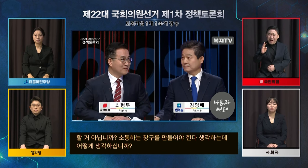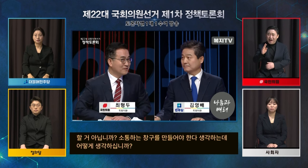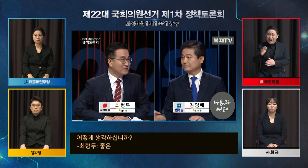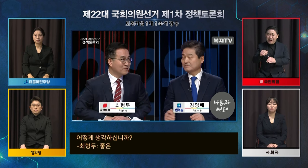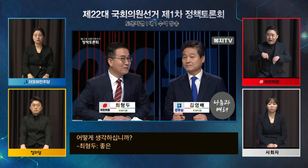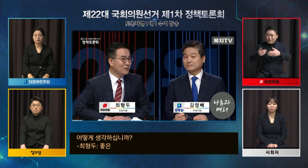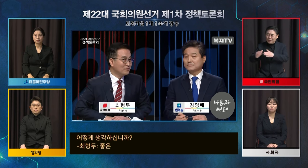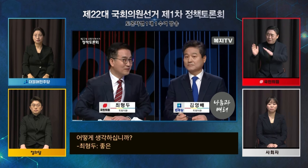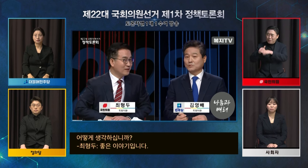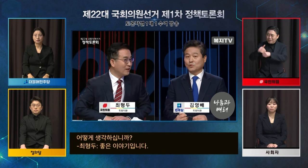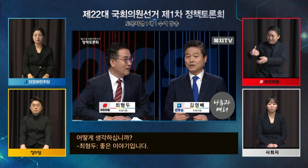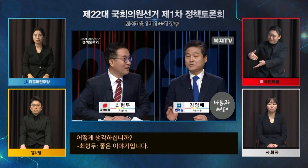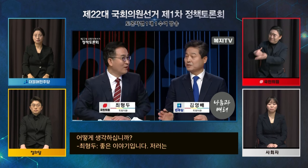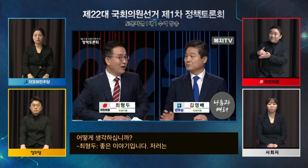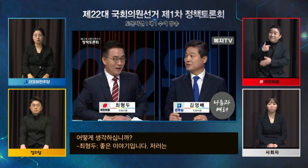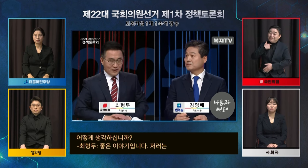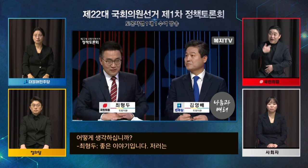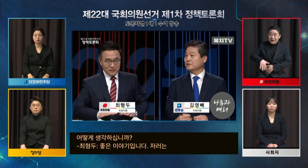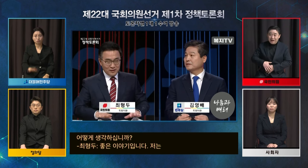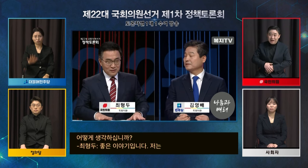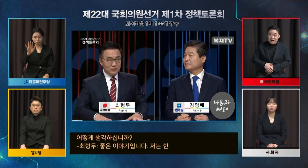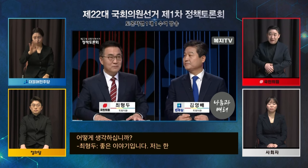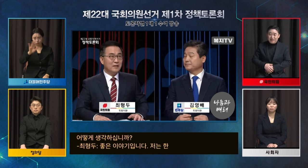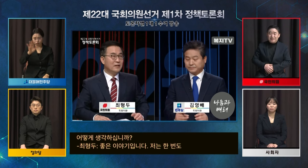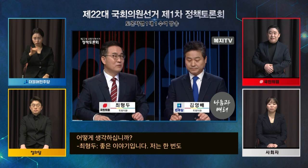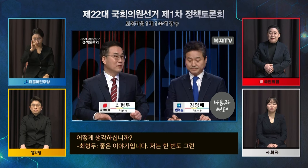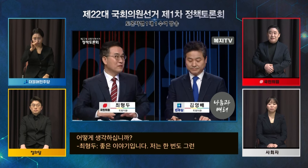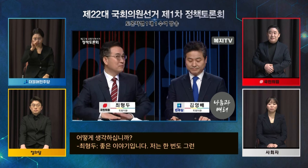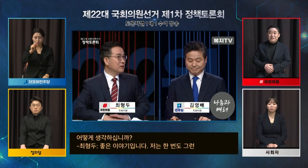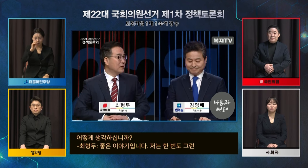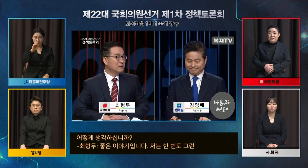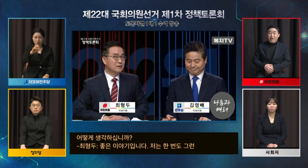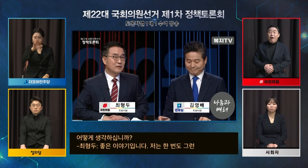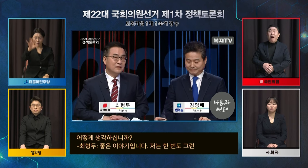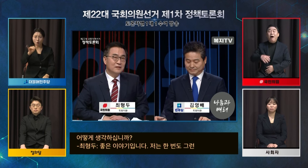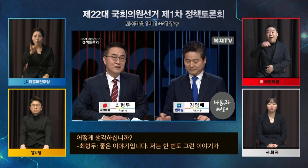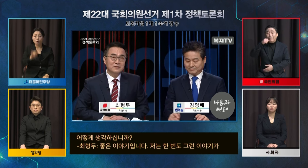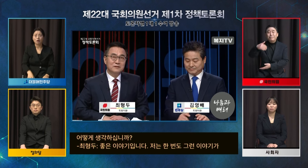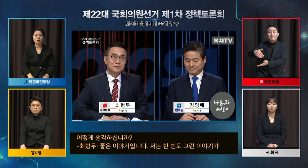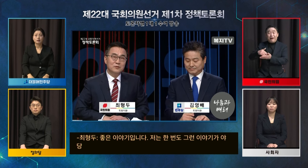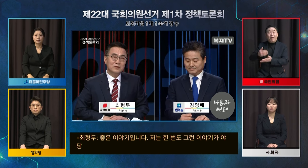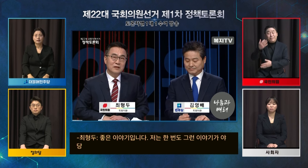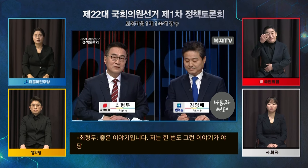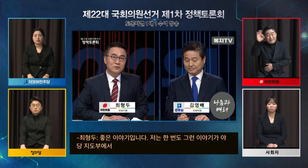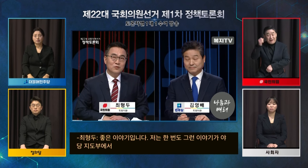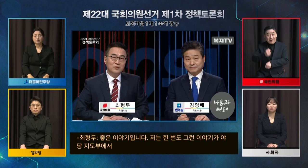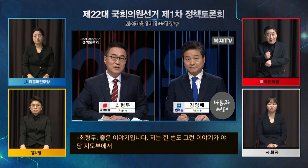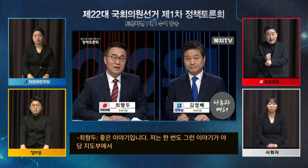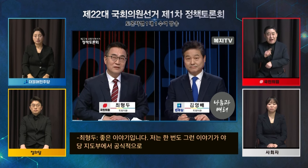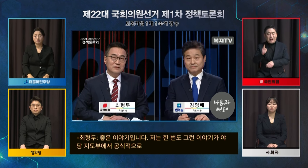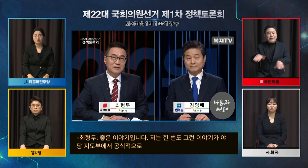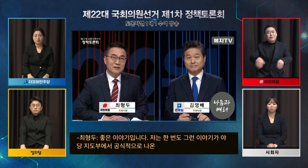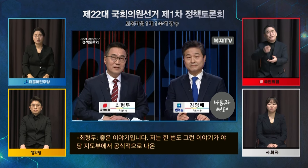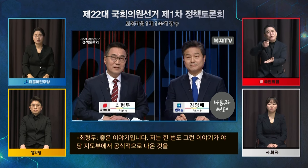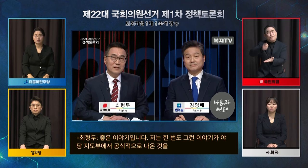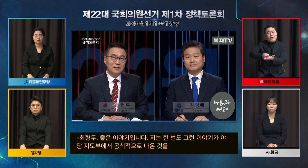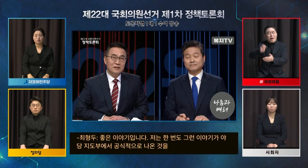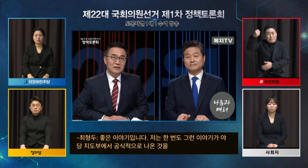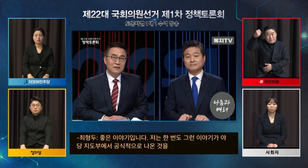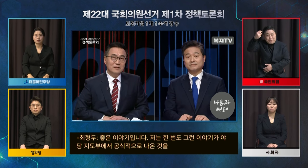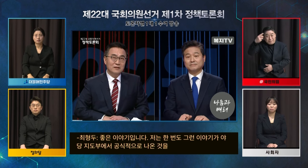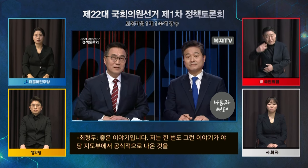나온 걸 들은 기억이 별로 없는데 오늘 아닙니다. 여러 번 얘기했습니다. 아니, 그걸 마다할 이유가 있겠습니까? 특히나 저는 우리 한덕수 총리가 여러 차례